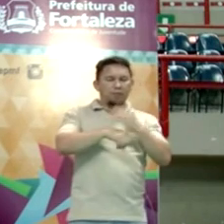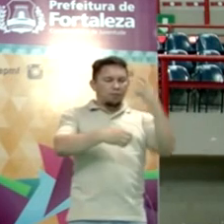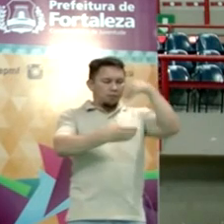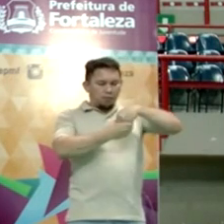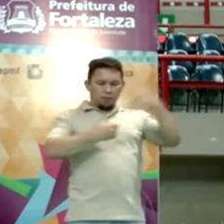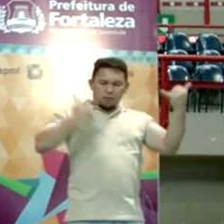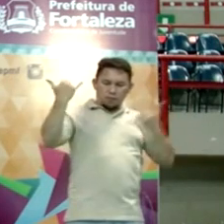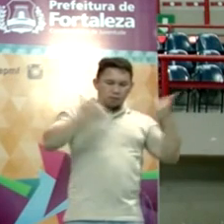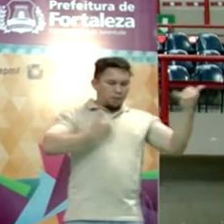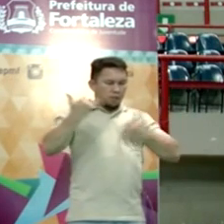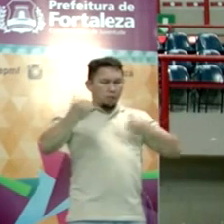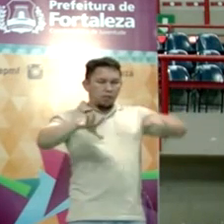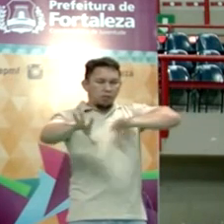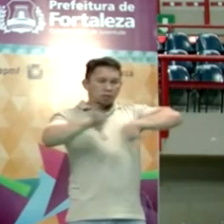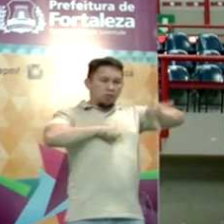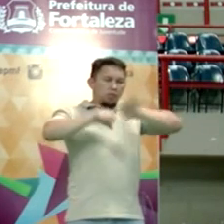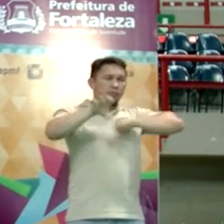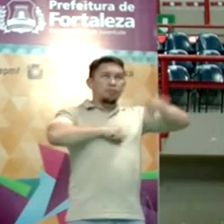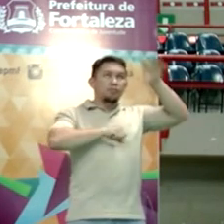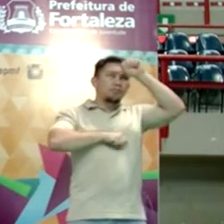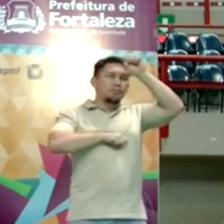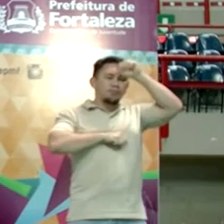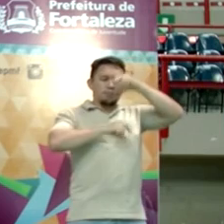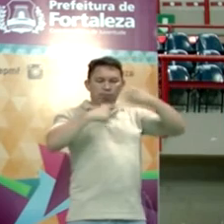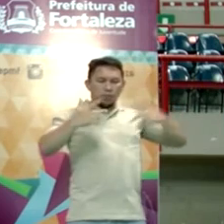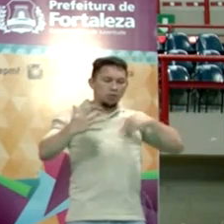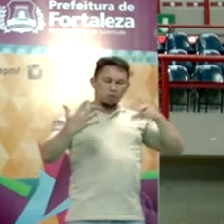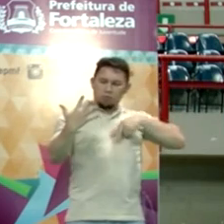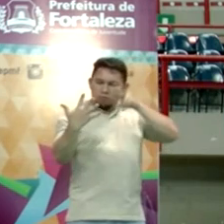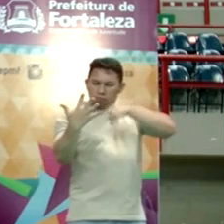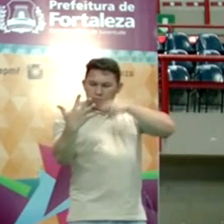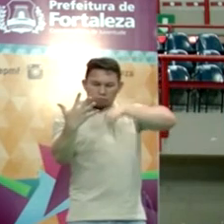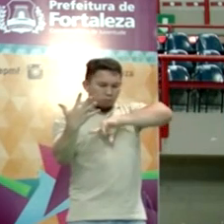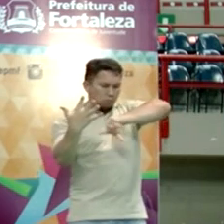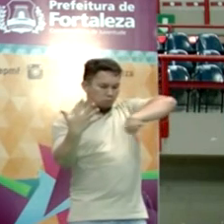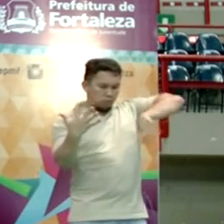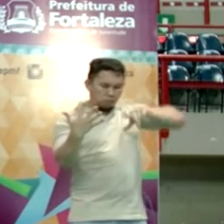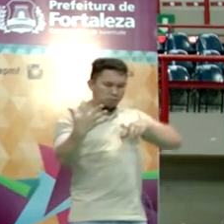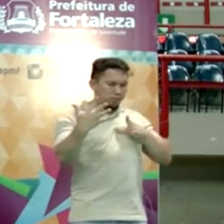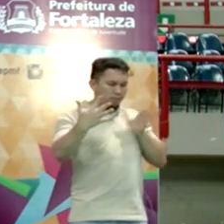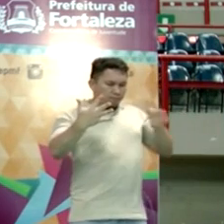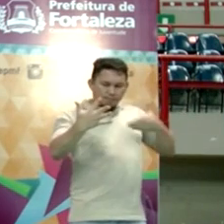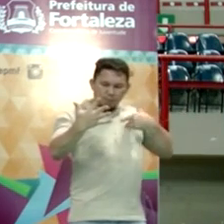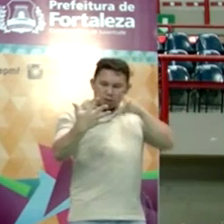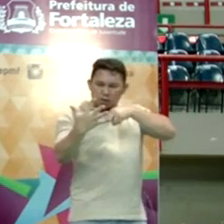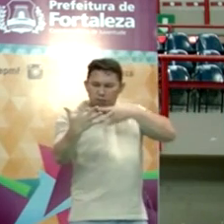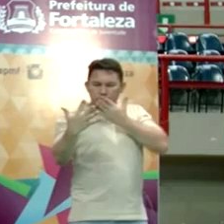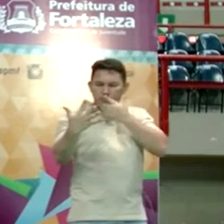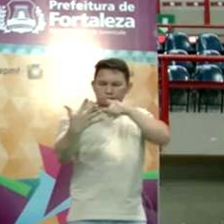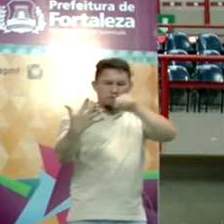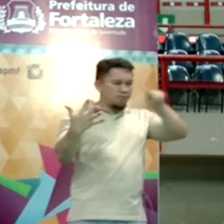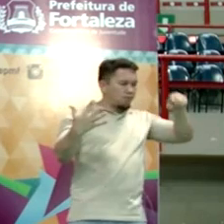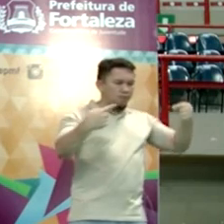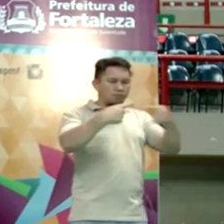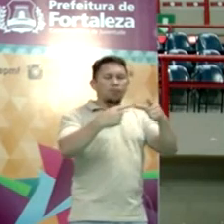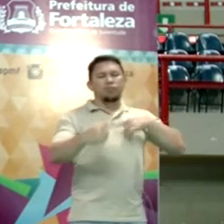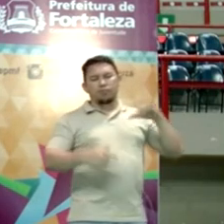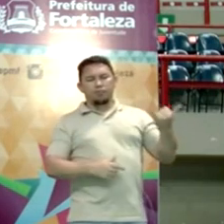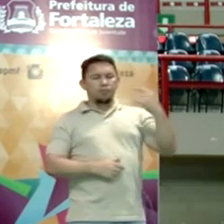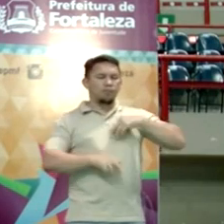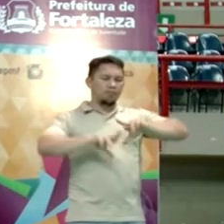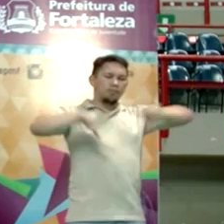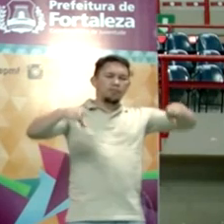inserindo informações novas, o leitor navegador passa a ter um papel mais ativo e uma